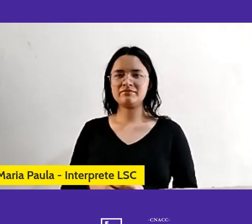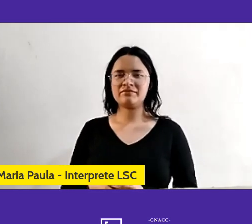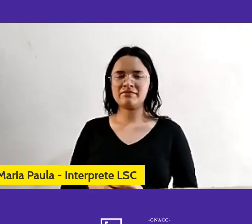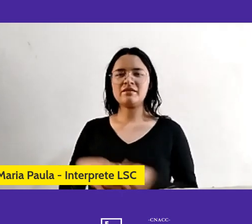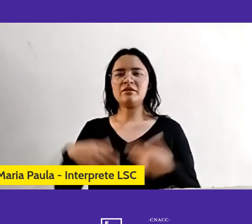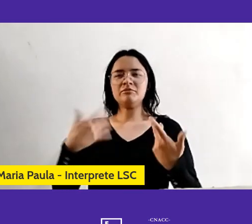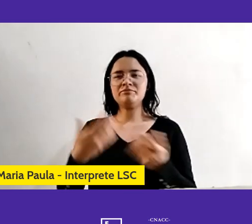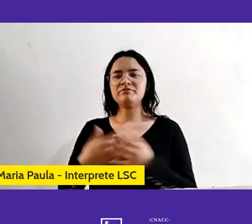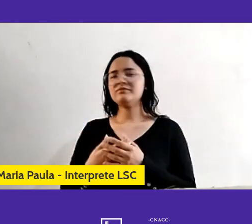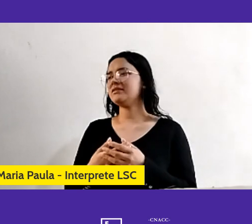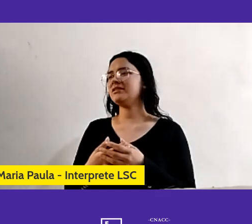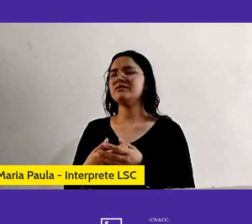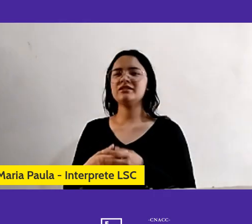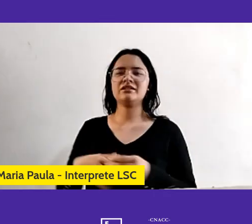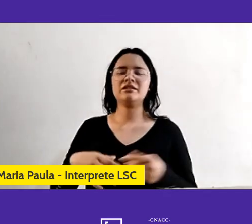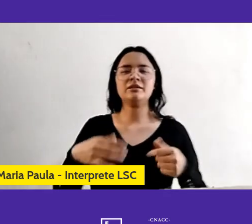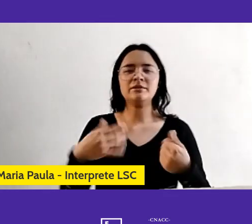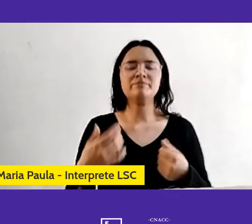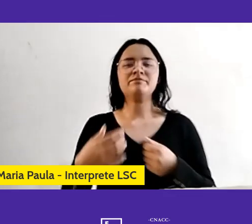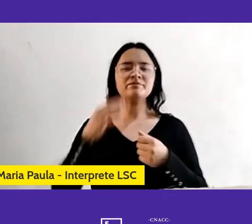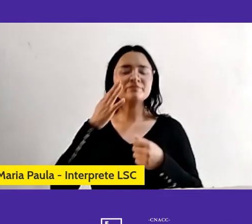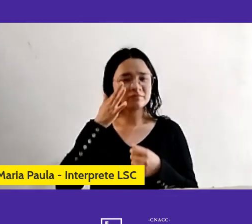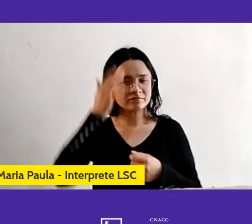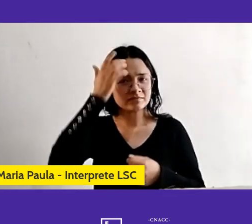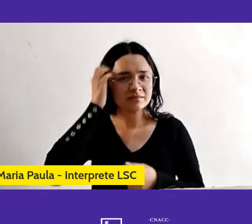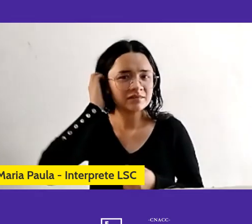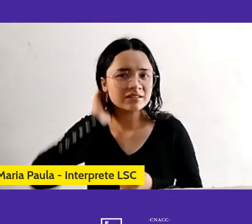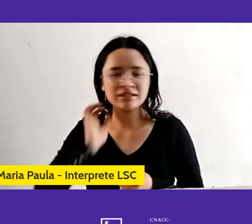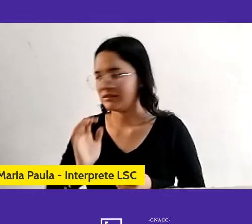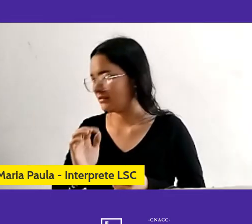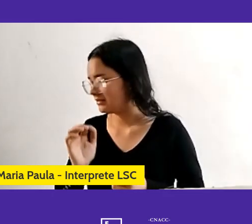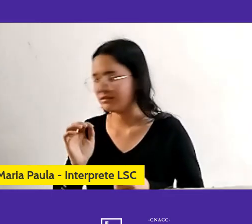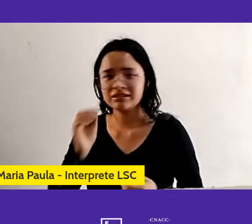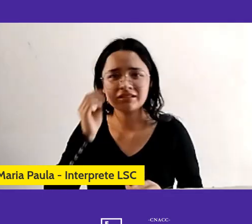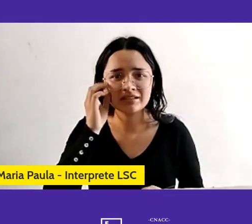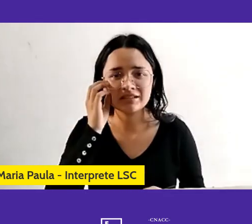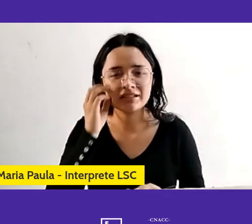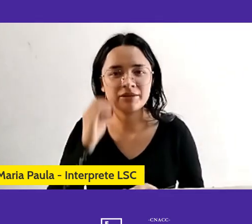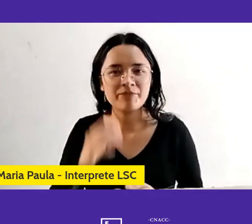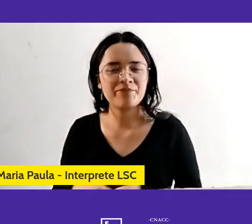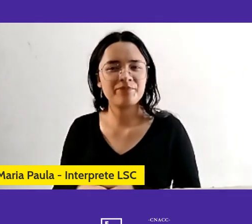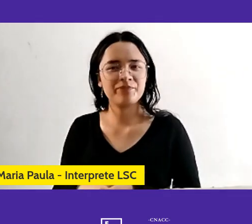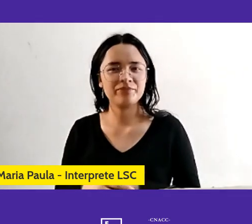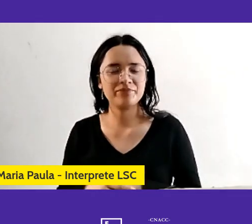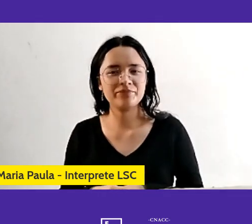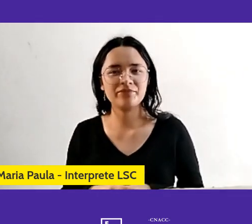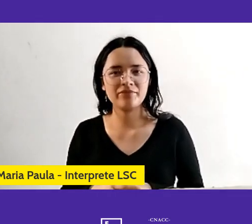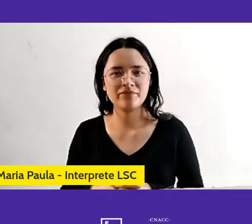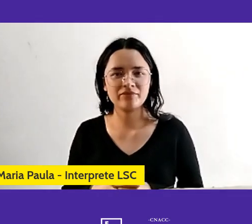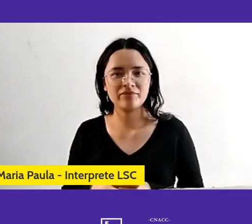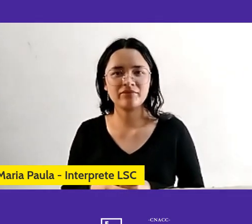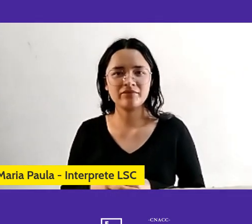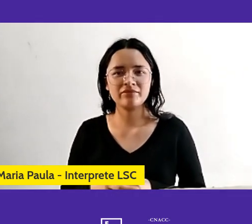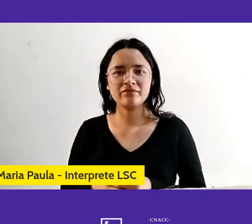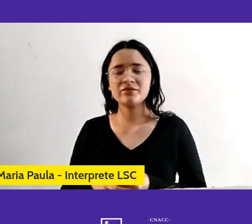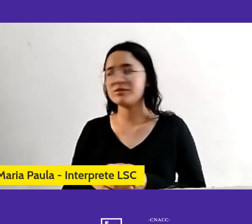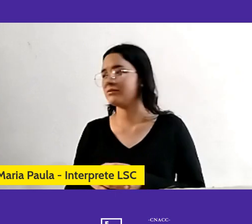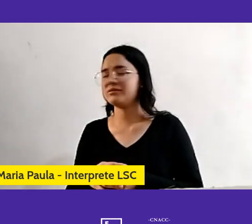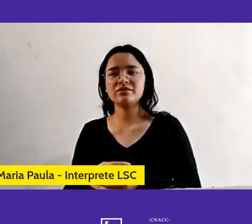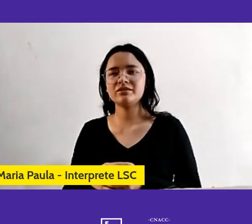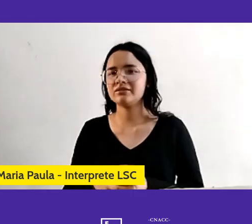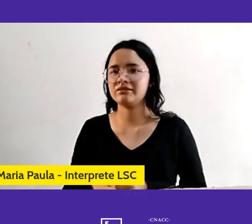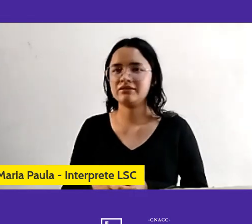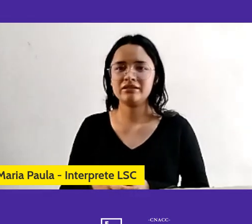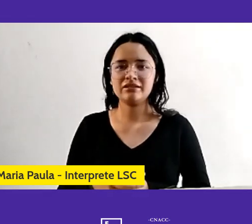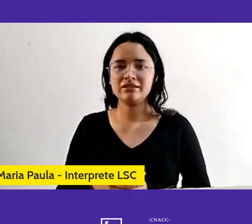queda seleccionada en un San Sebastián o en un Cannes, un Toronto, un Berlín, tiene muchas más posibilidades de venta que si